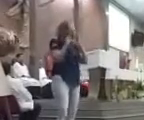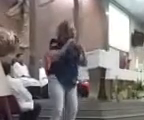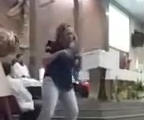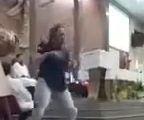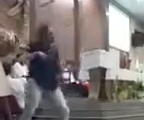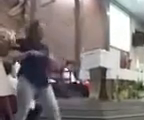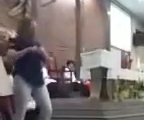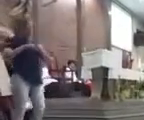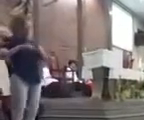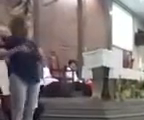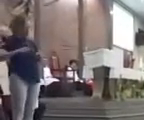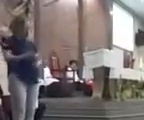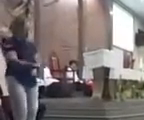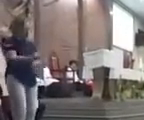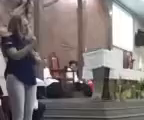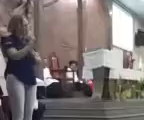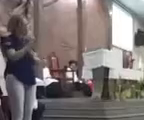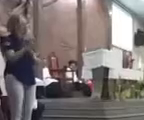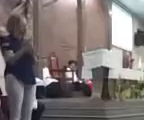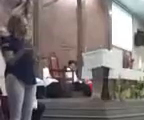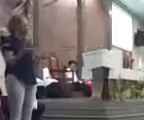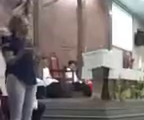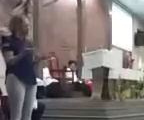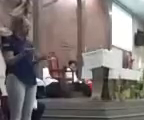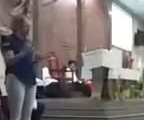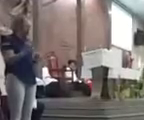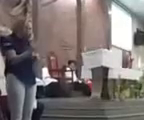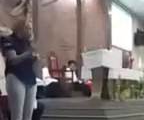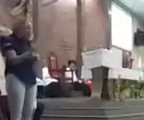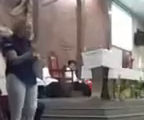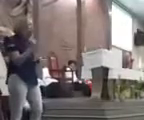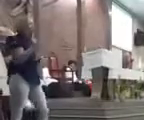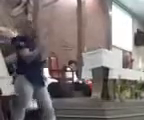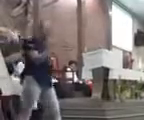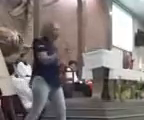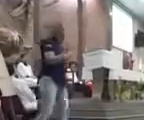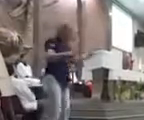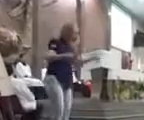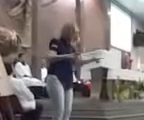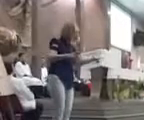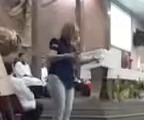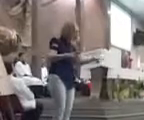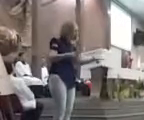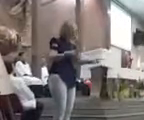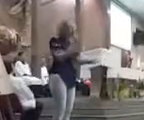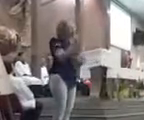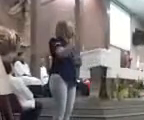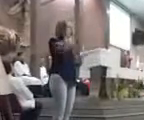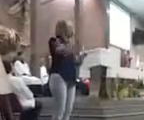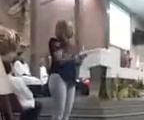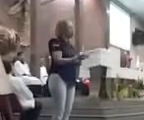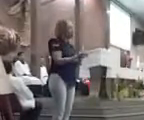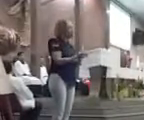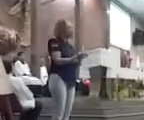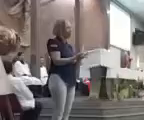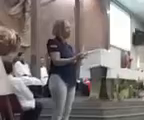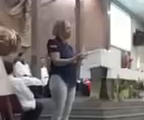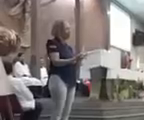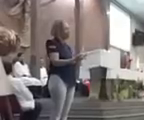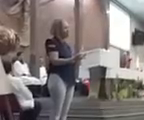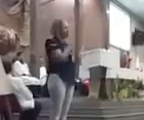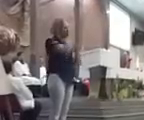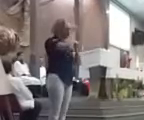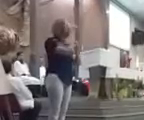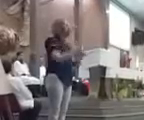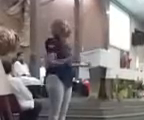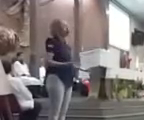parto agora para o Evangelho, quando Jesus conta mais uma parábola, e ele diz